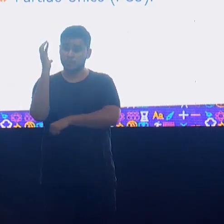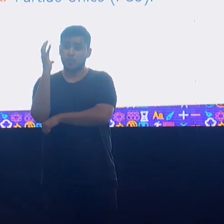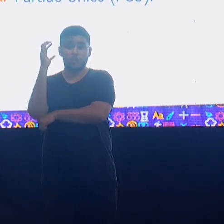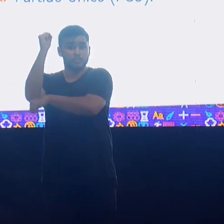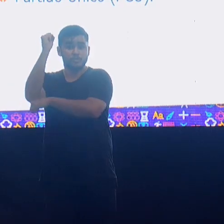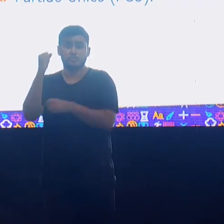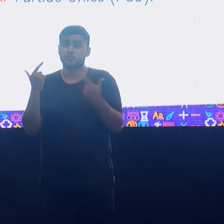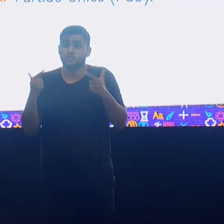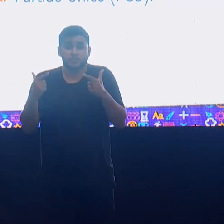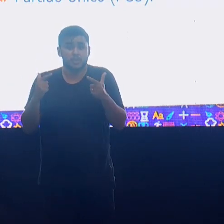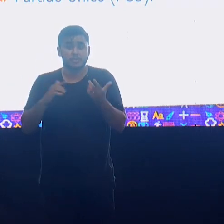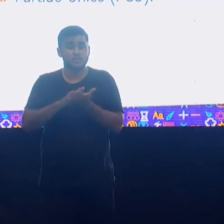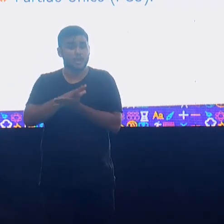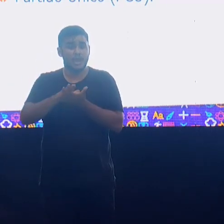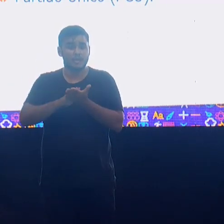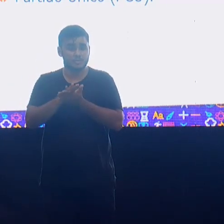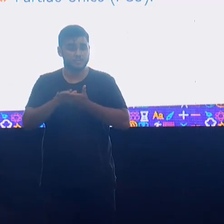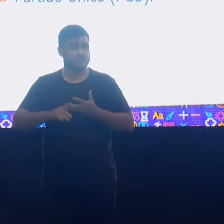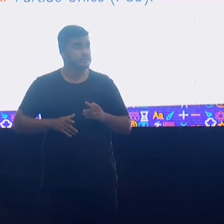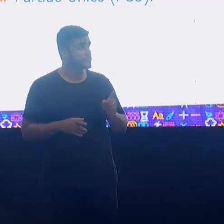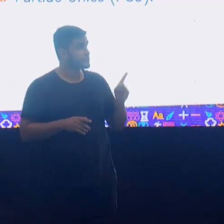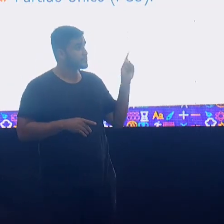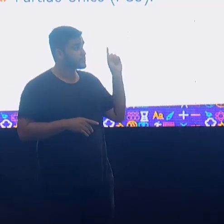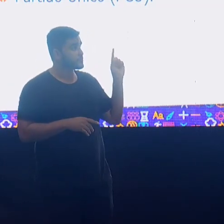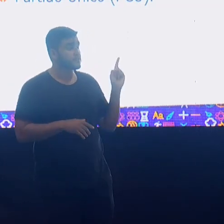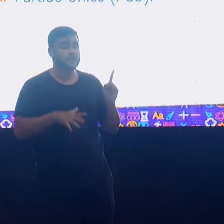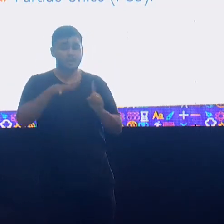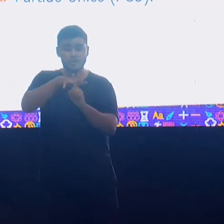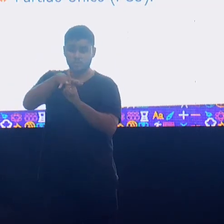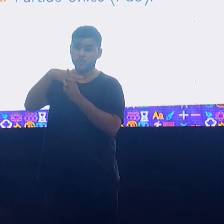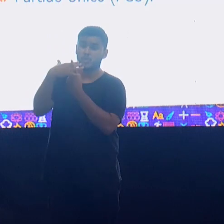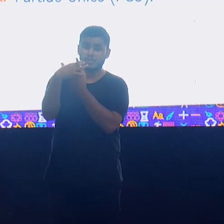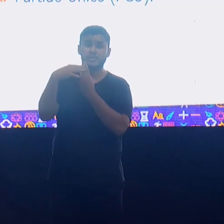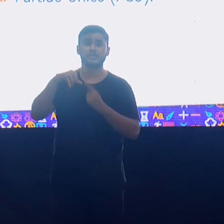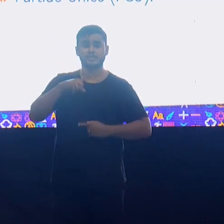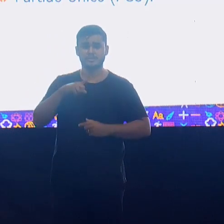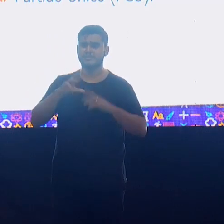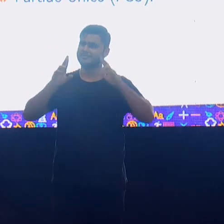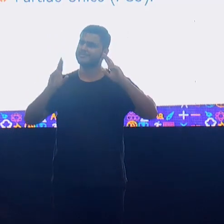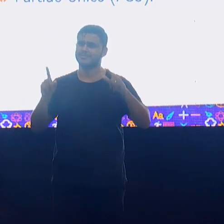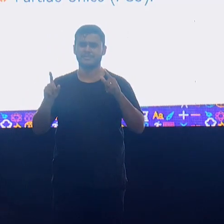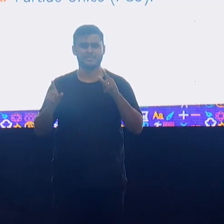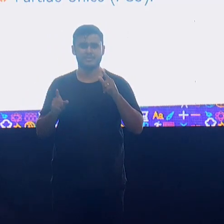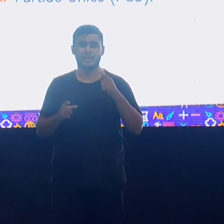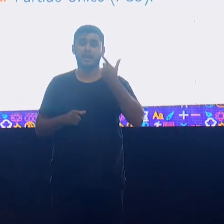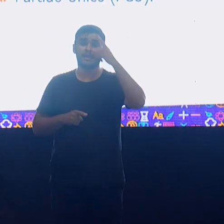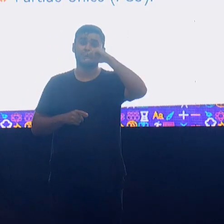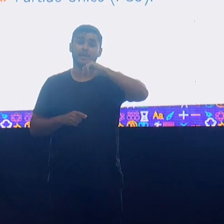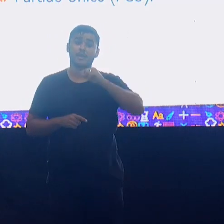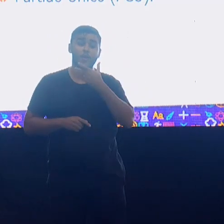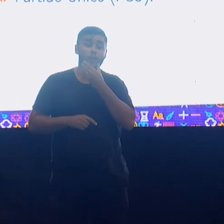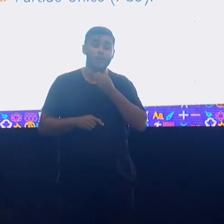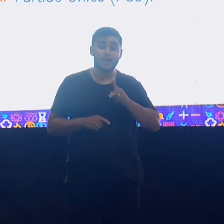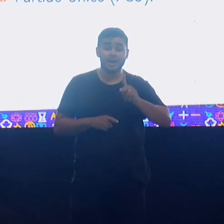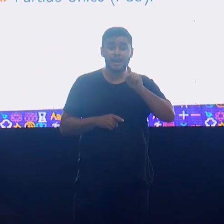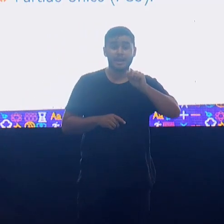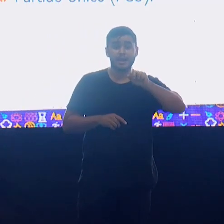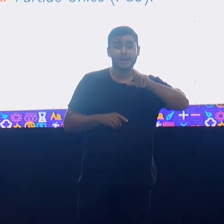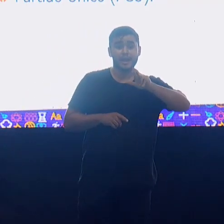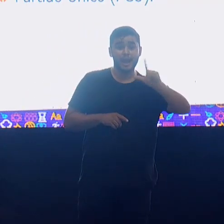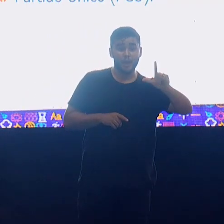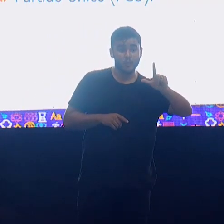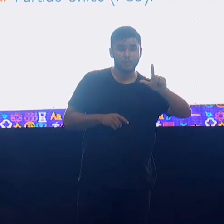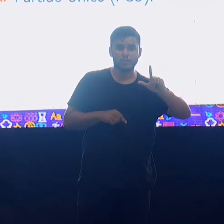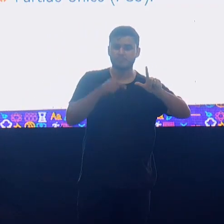nunca houve. No máximo, chegamos em socialismo. E bem diferente do que Marx havia previsto. Tá certo?